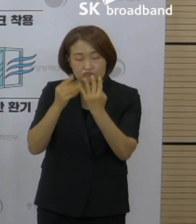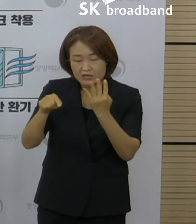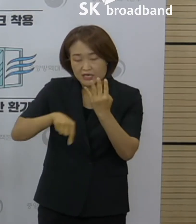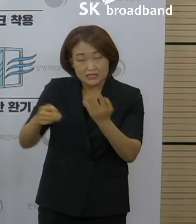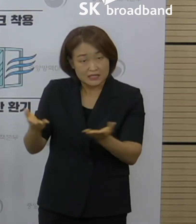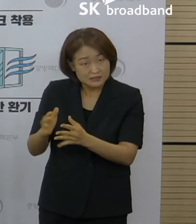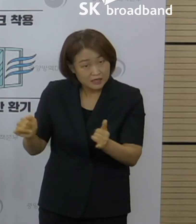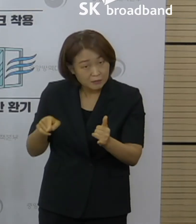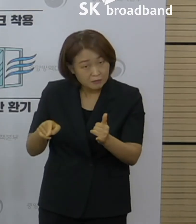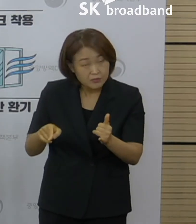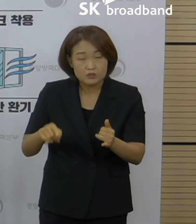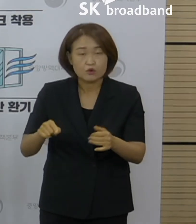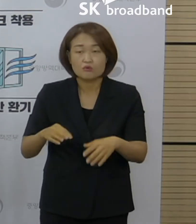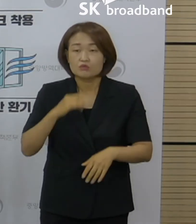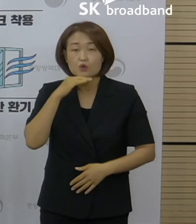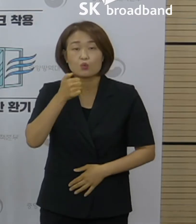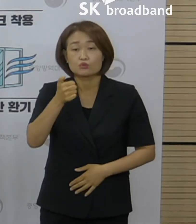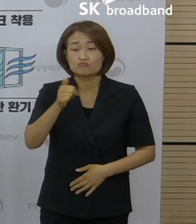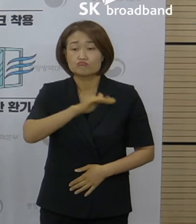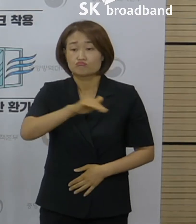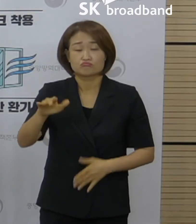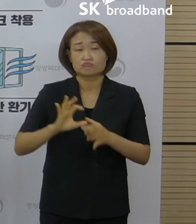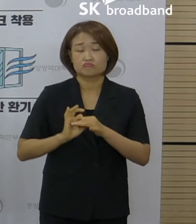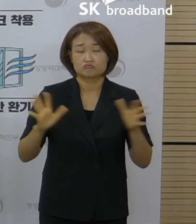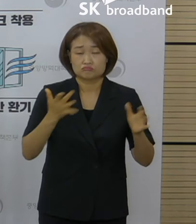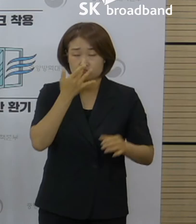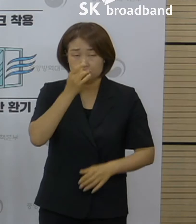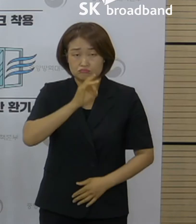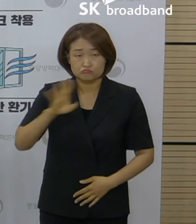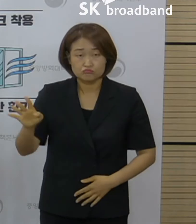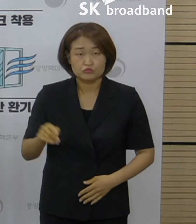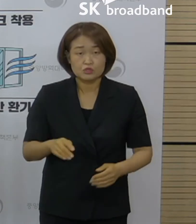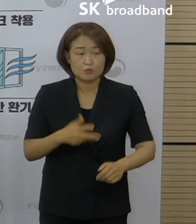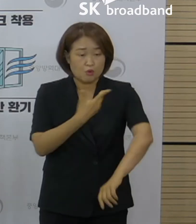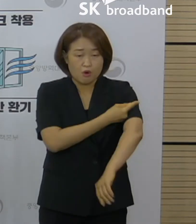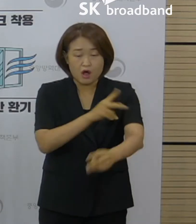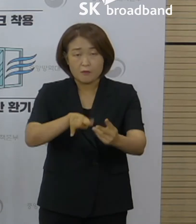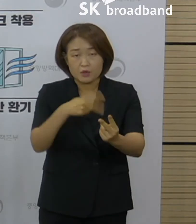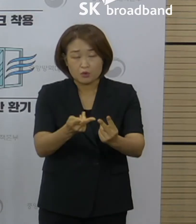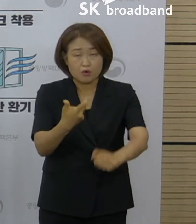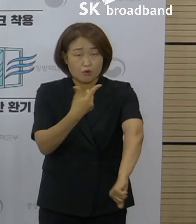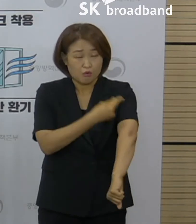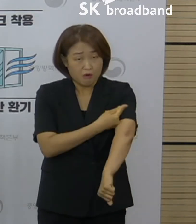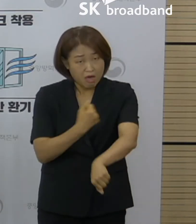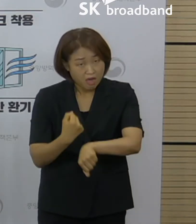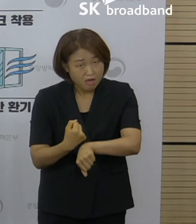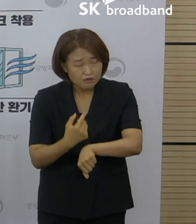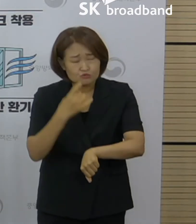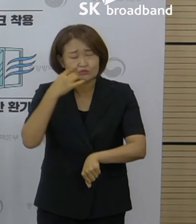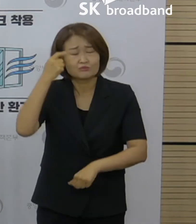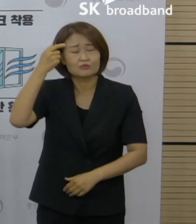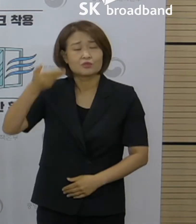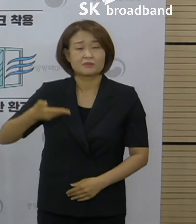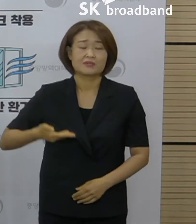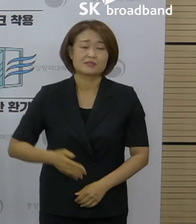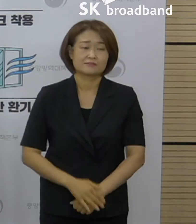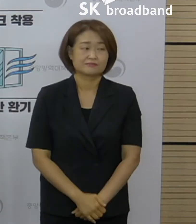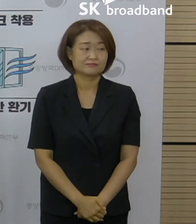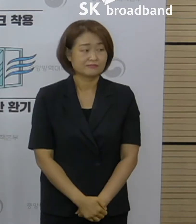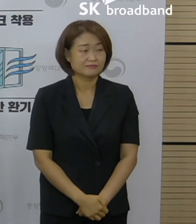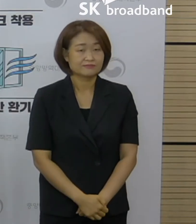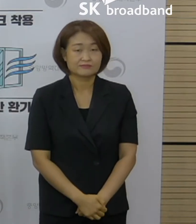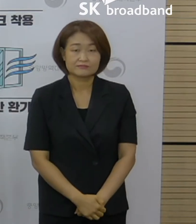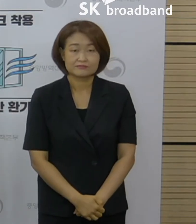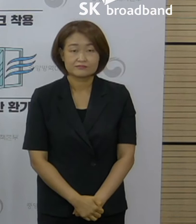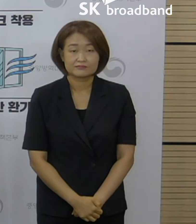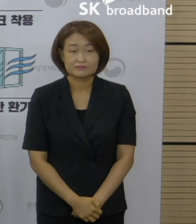종사자는 50세 기준과 상관없이 화이자 교차 접종을 받는다는 뜻인지 궁금하다는 질문입니다. 예,